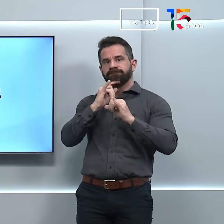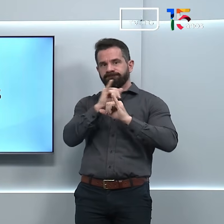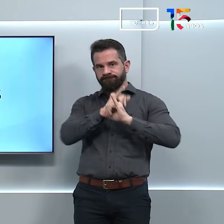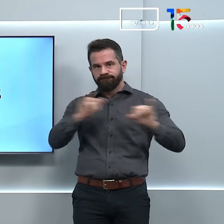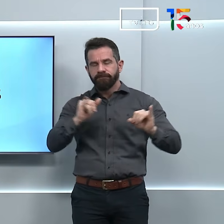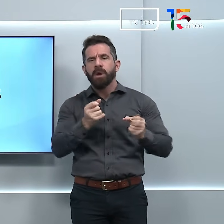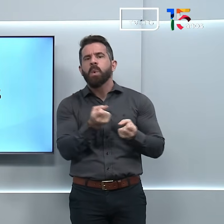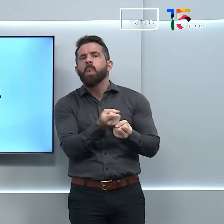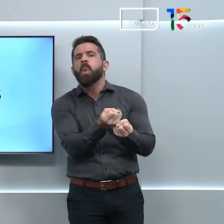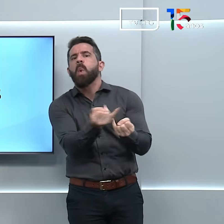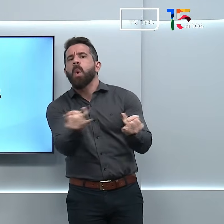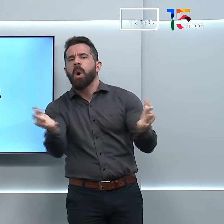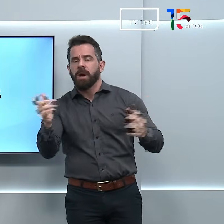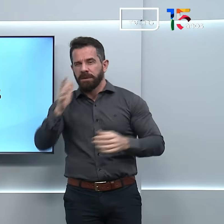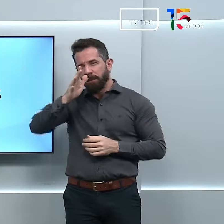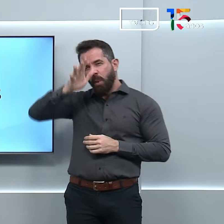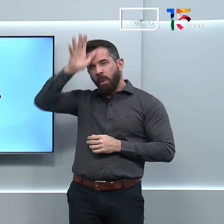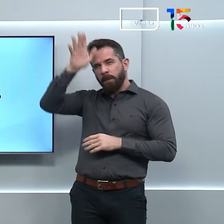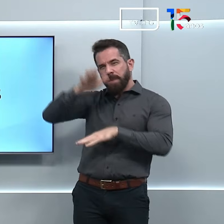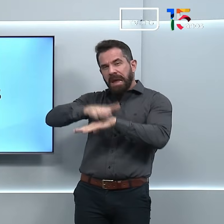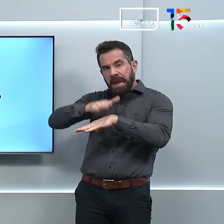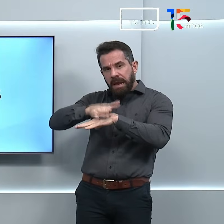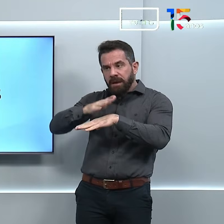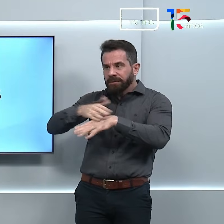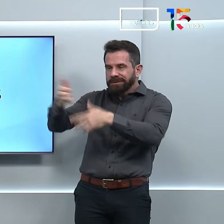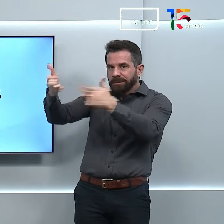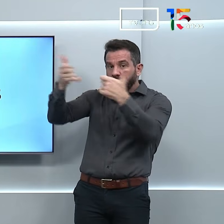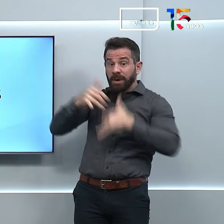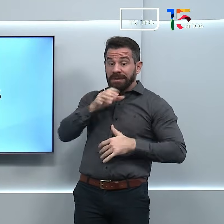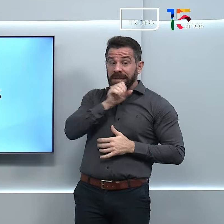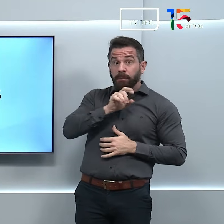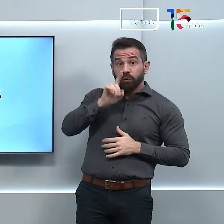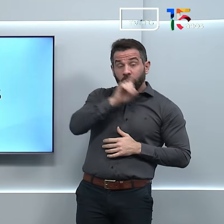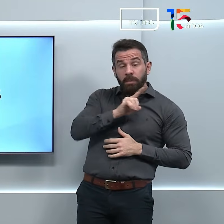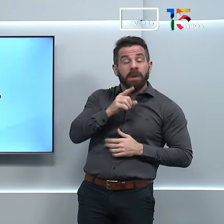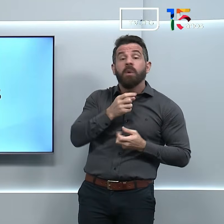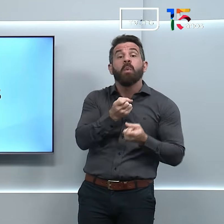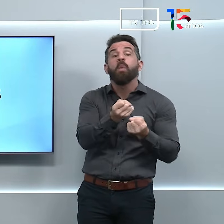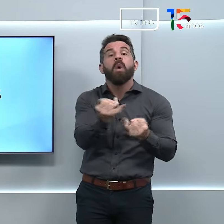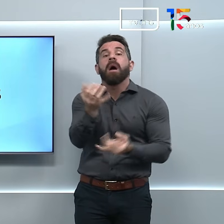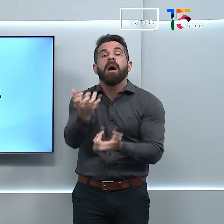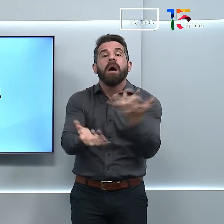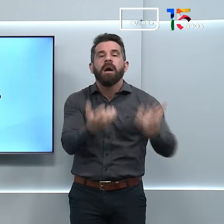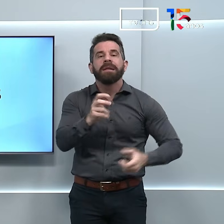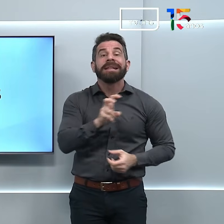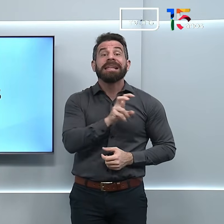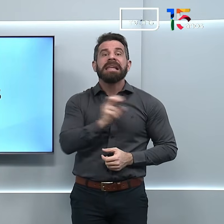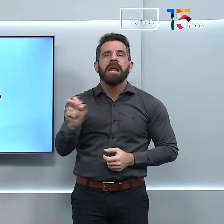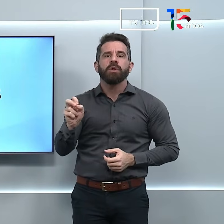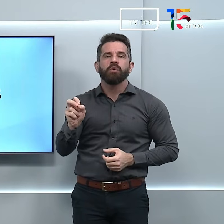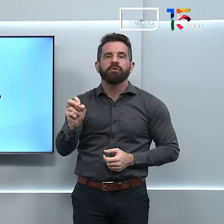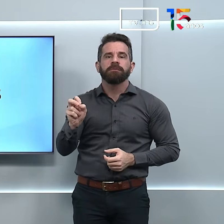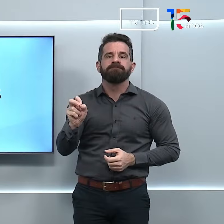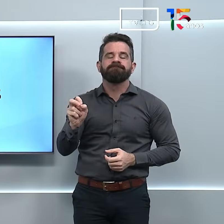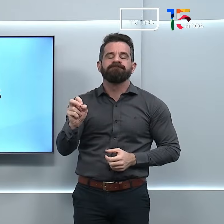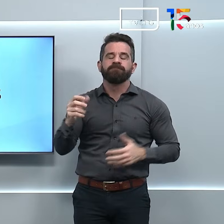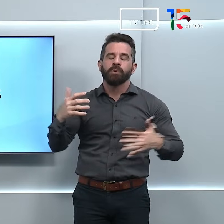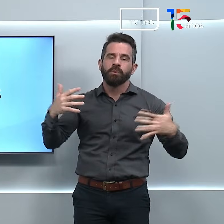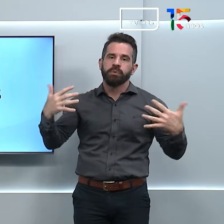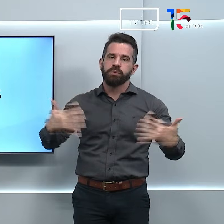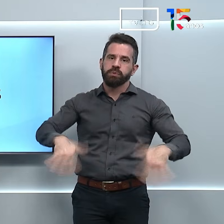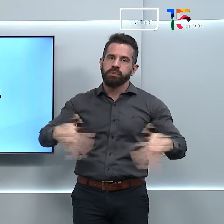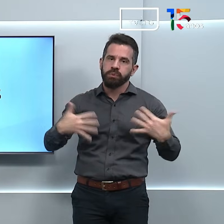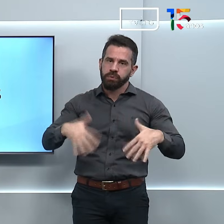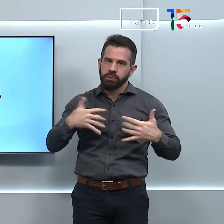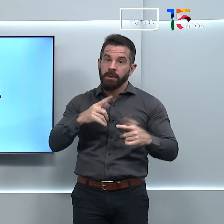Militar. Somente no último sábado e domingo foram identificados mais de 500 focos de incêndios,